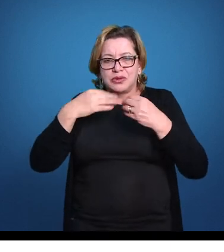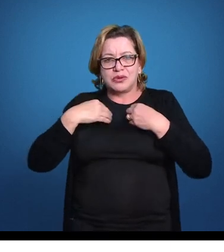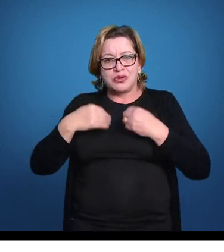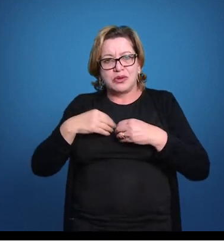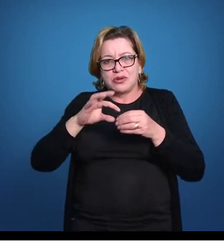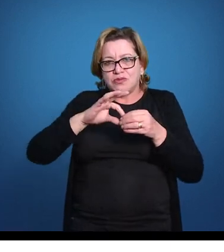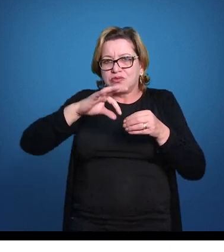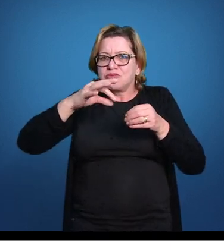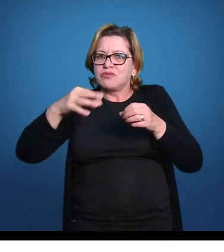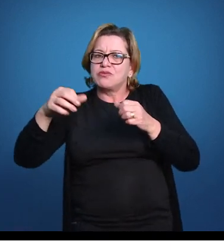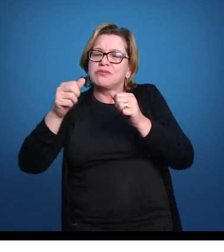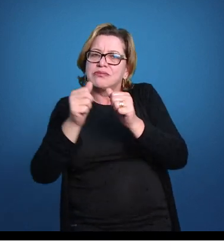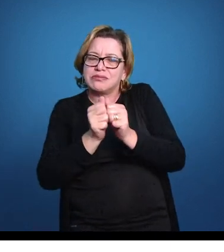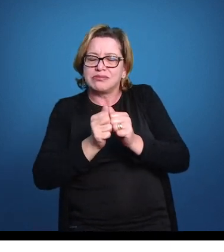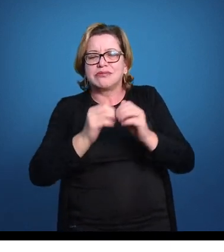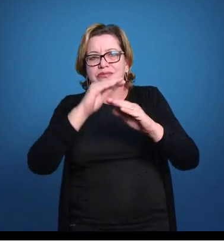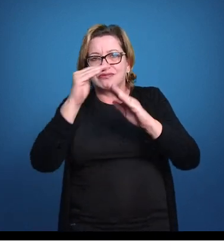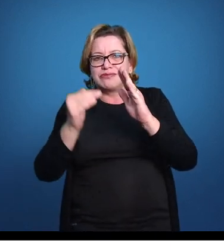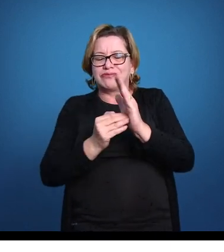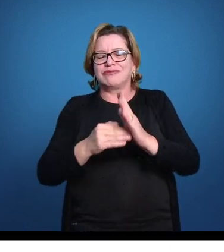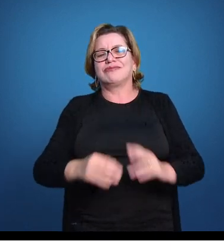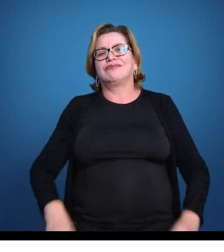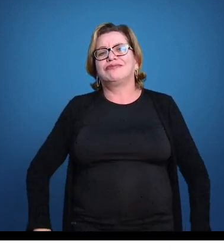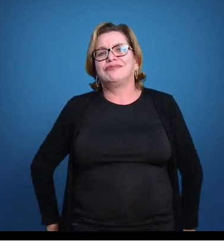Música